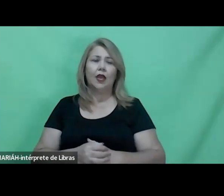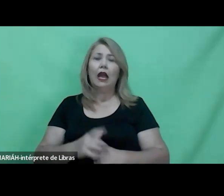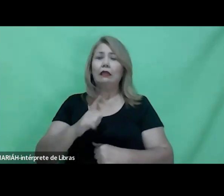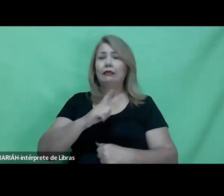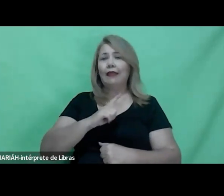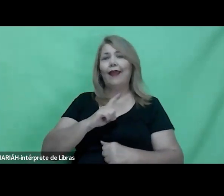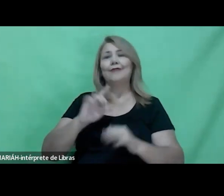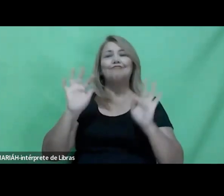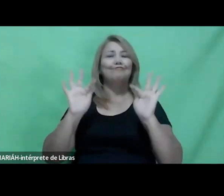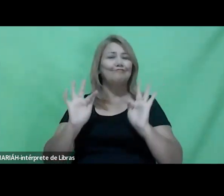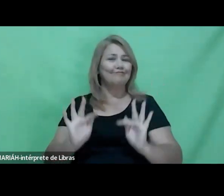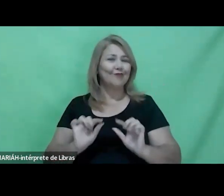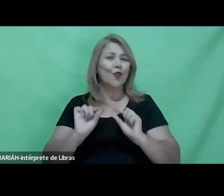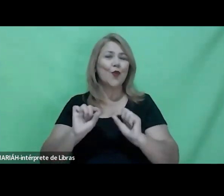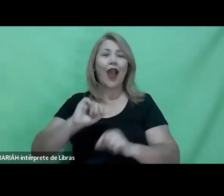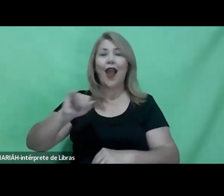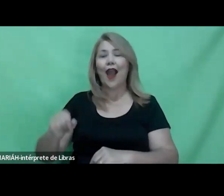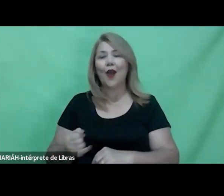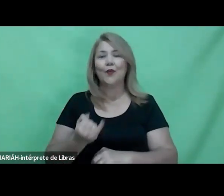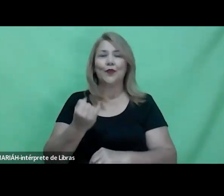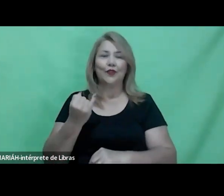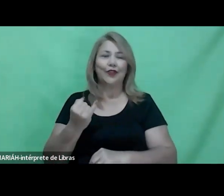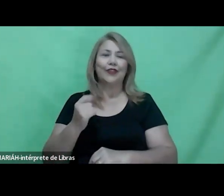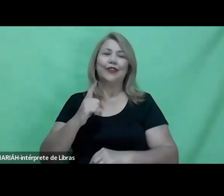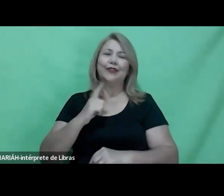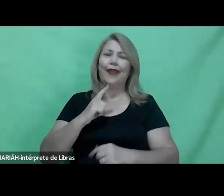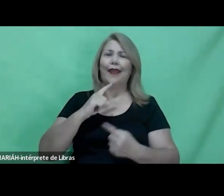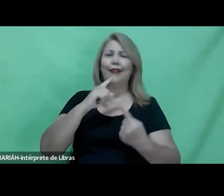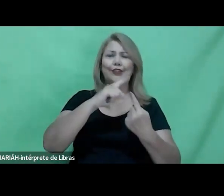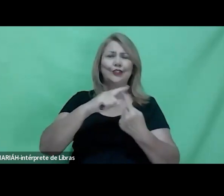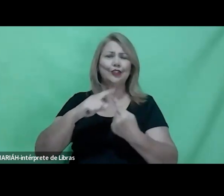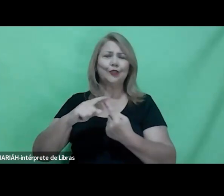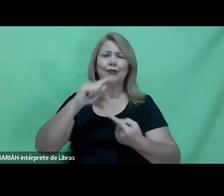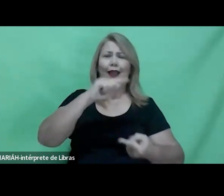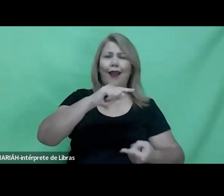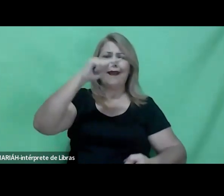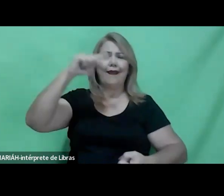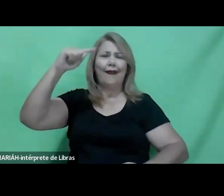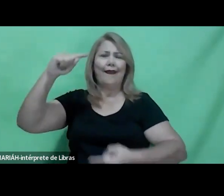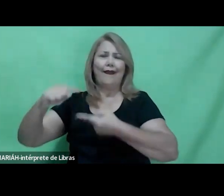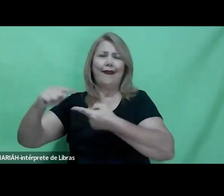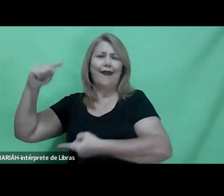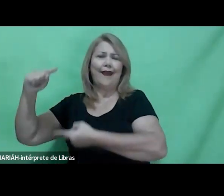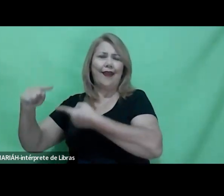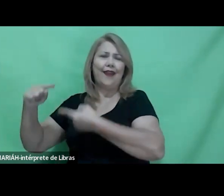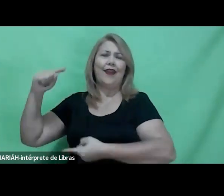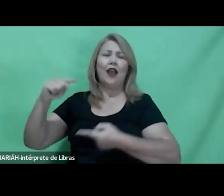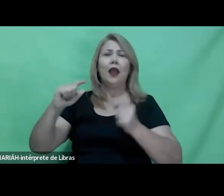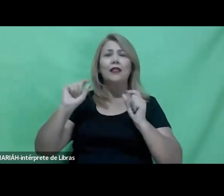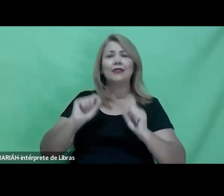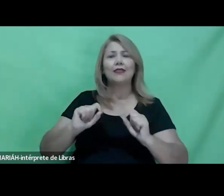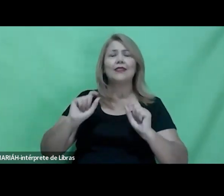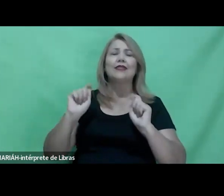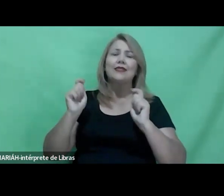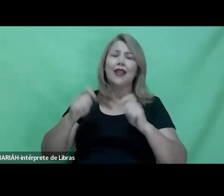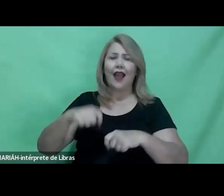de contar con modelos de todas las formas y tamaños pero dejar en la conciencia de Germán no